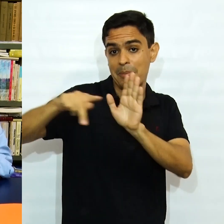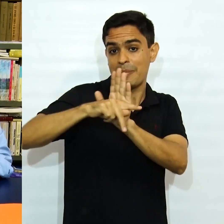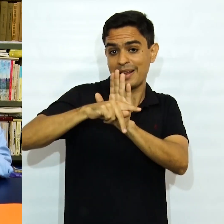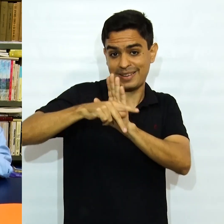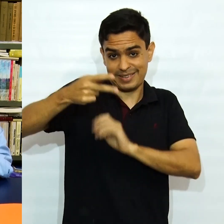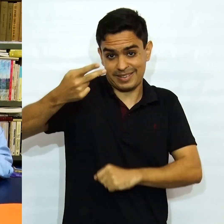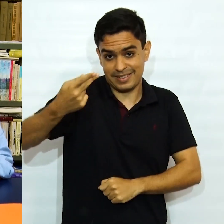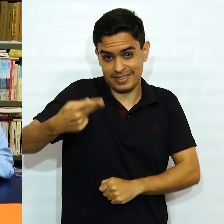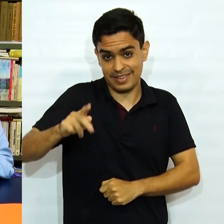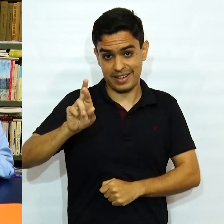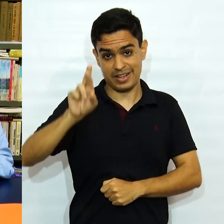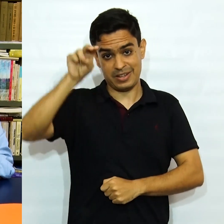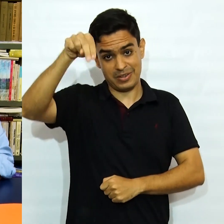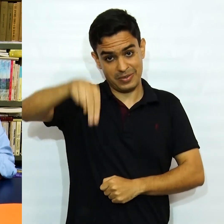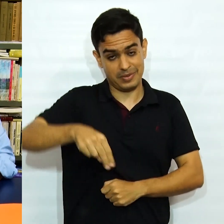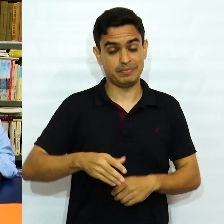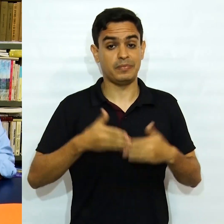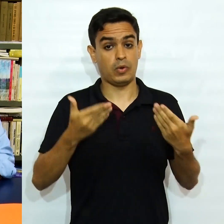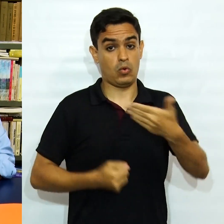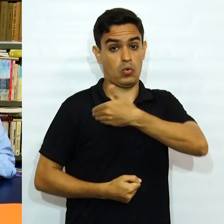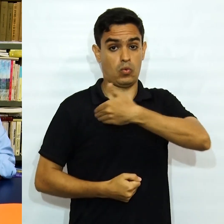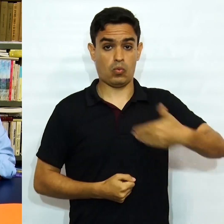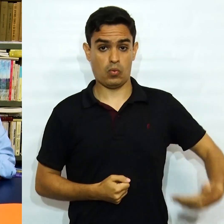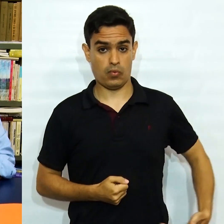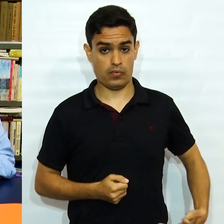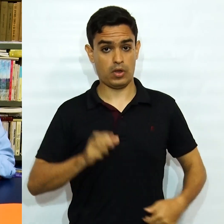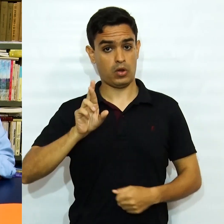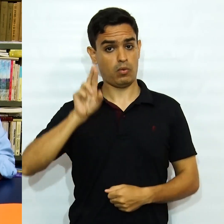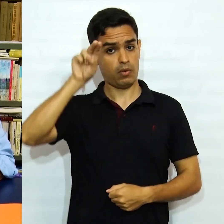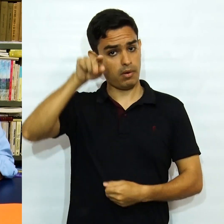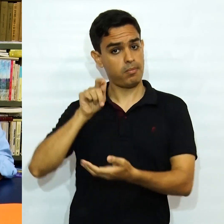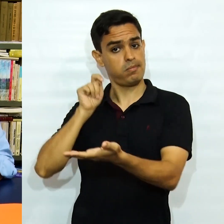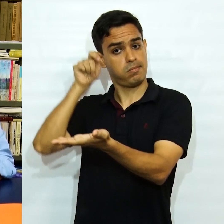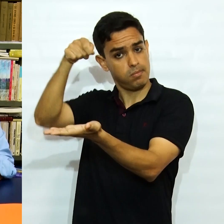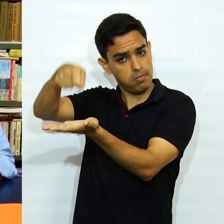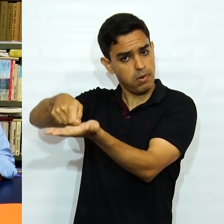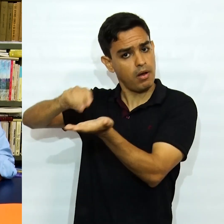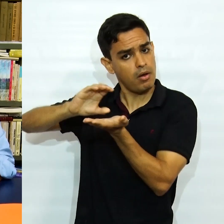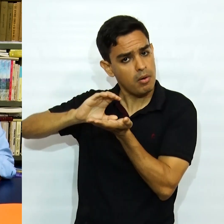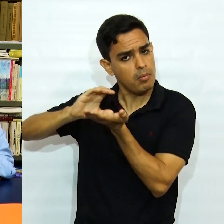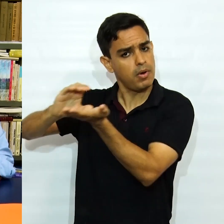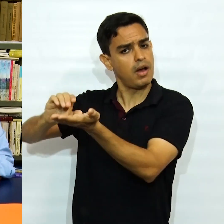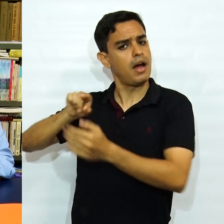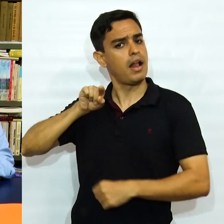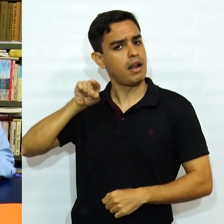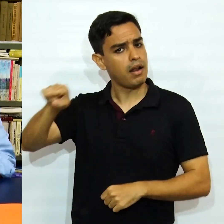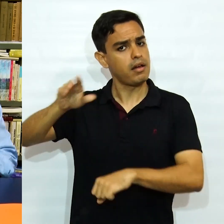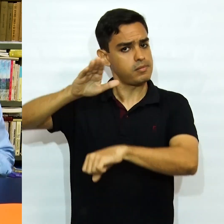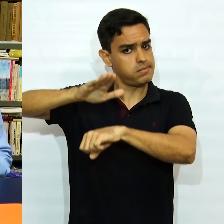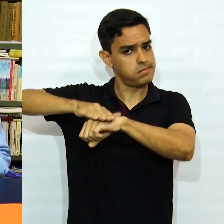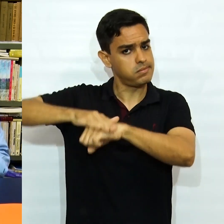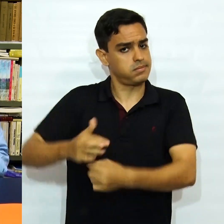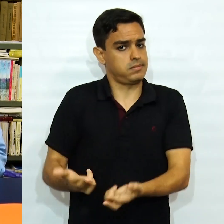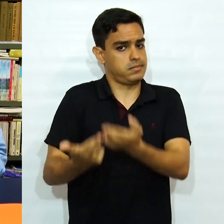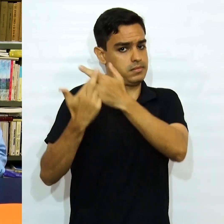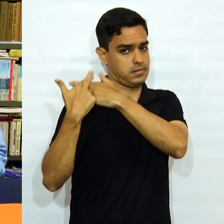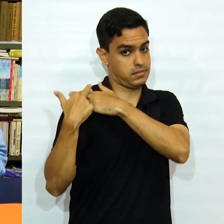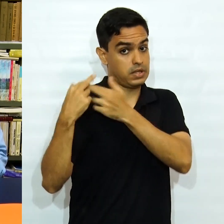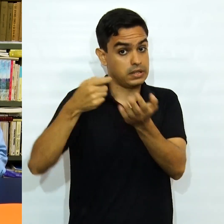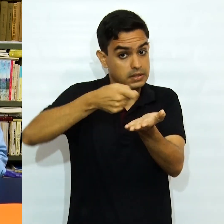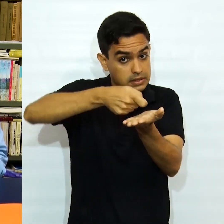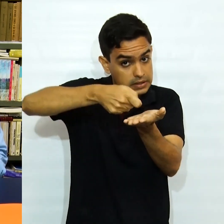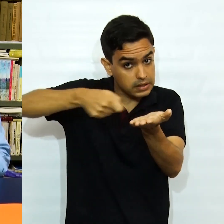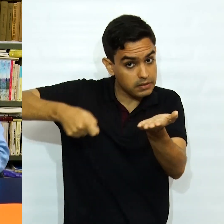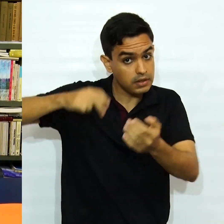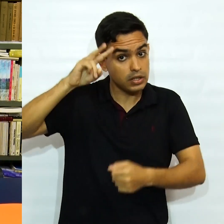é o Rio Grande do Norte e ele entrou é contratado pelo governo para escrever uma história que ele chama de história do Estado do Rio Grande do Norte e que